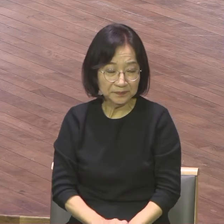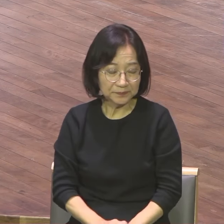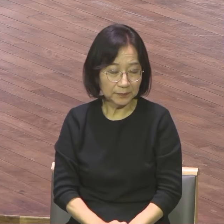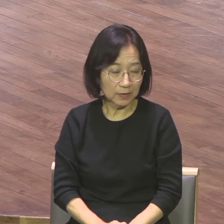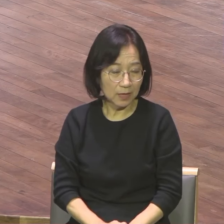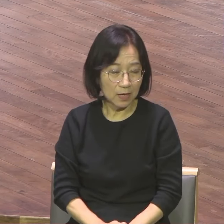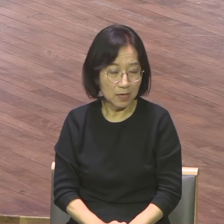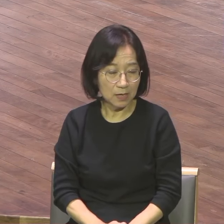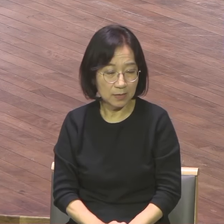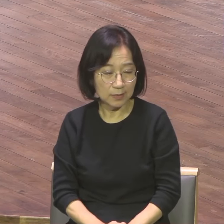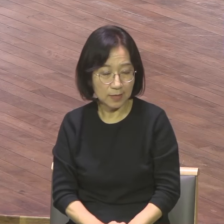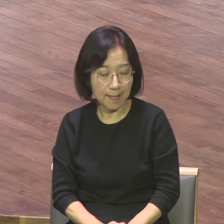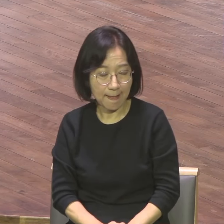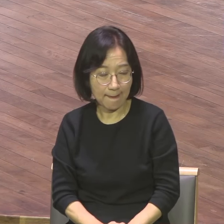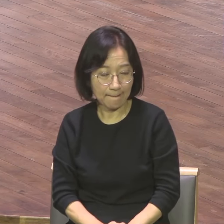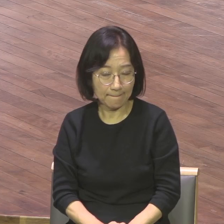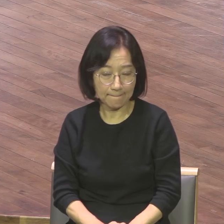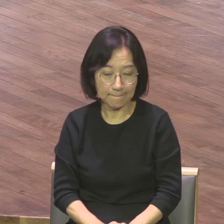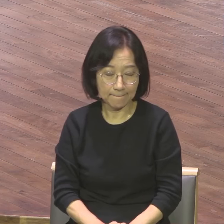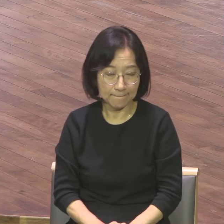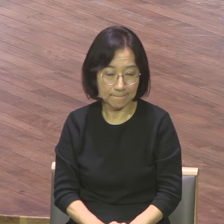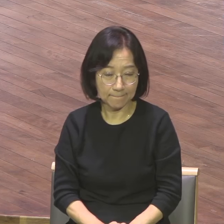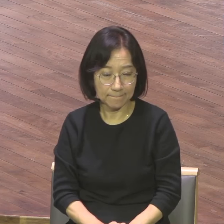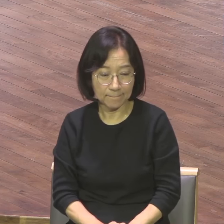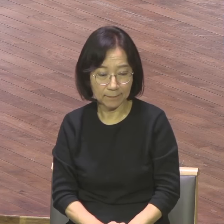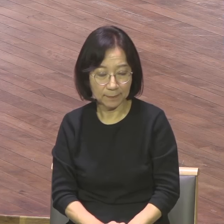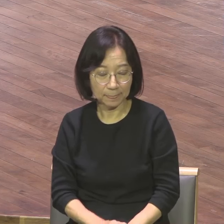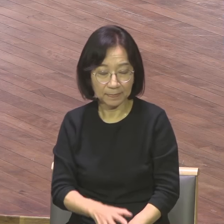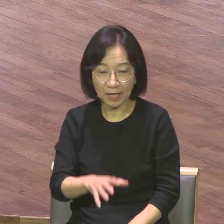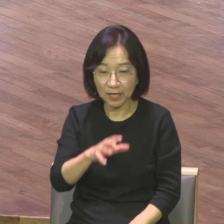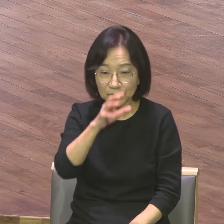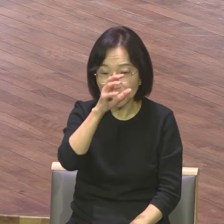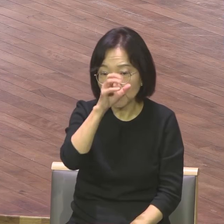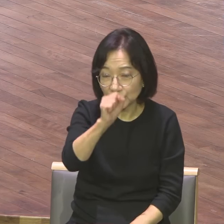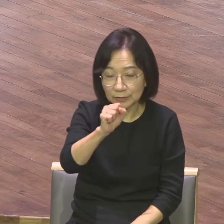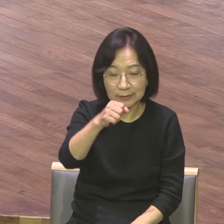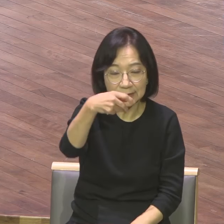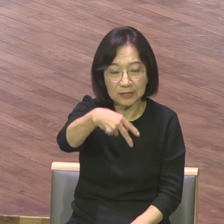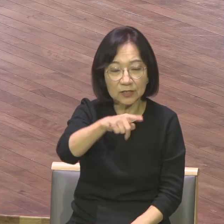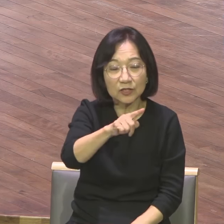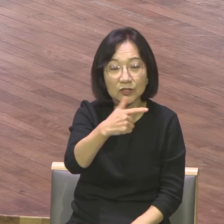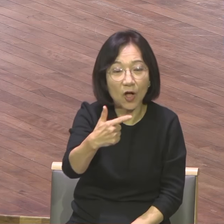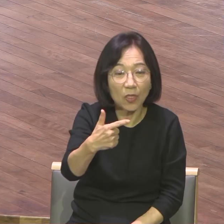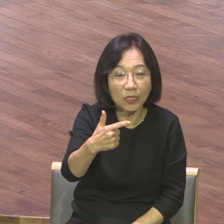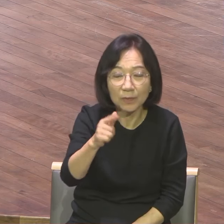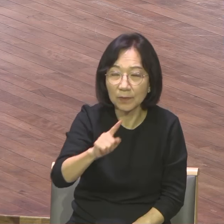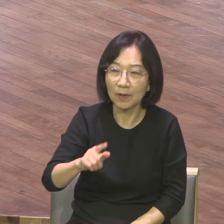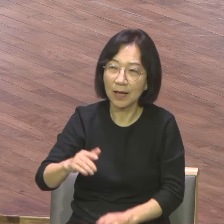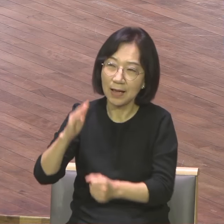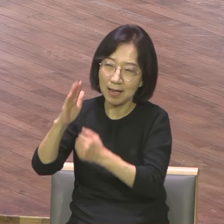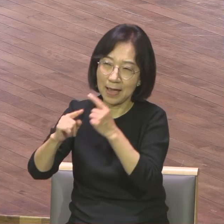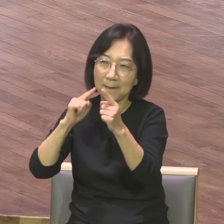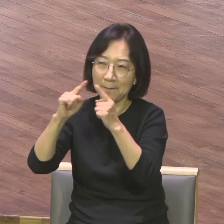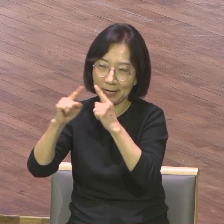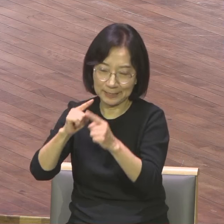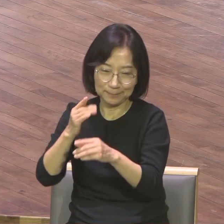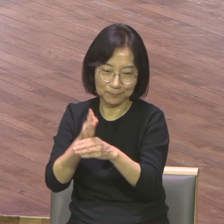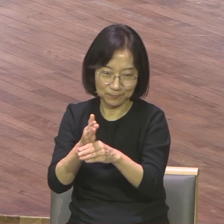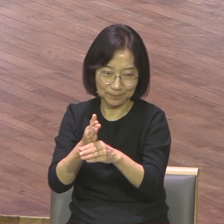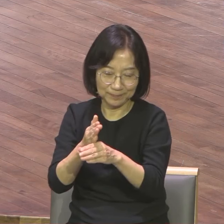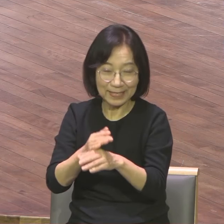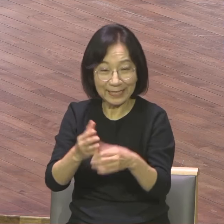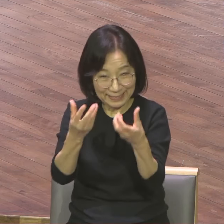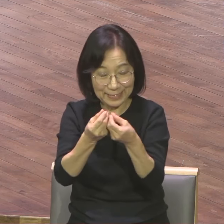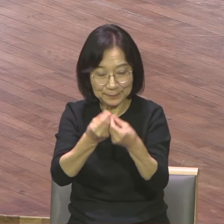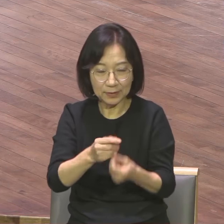이것은요, 하나님 말씀 중심의 삶을 말합니다. 하나님 말씀 중심에서 무엇을 결정할 때